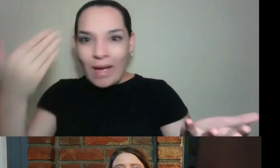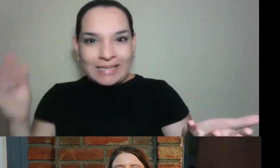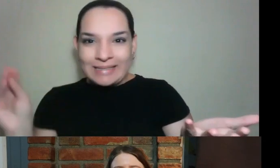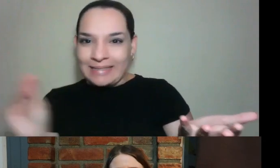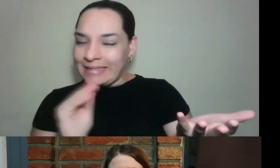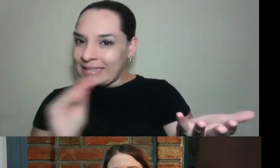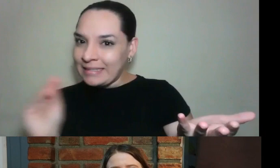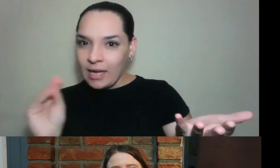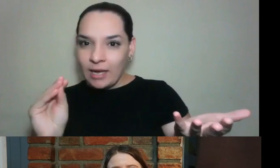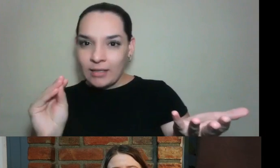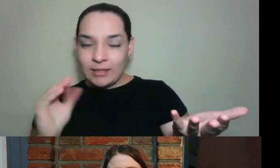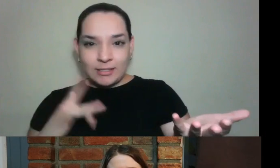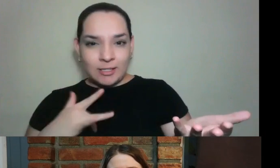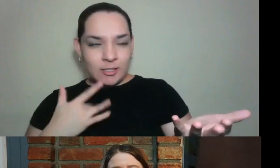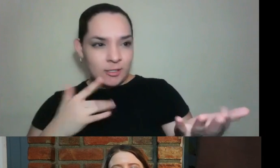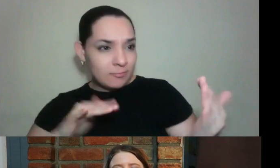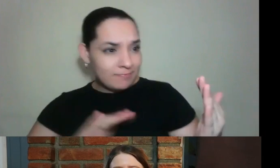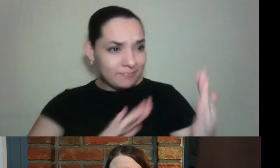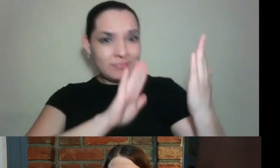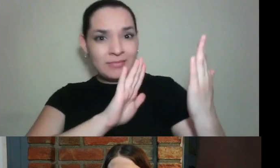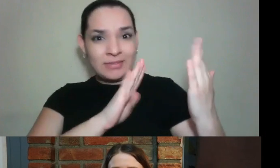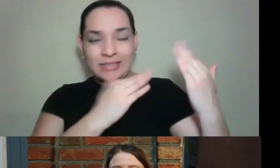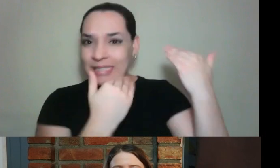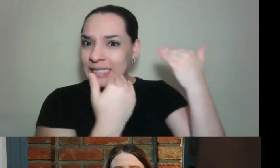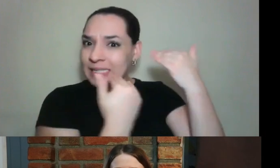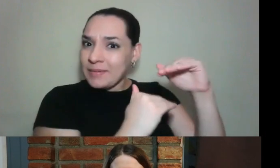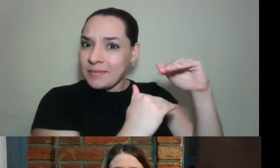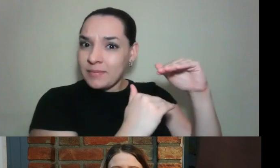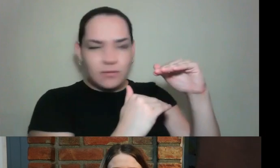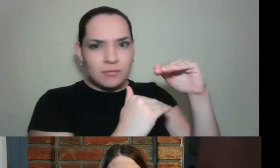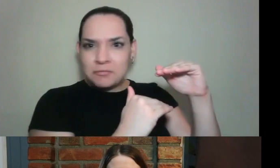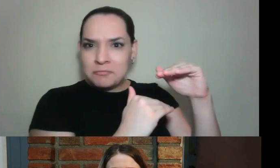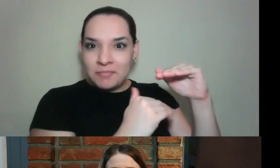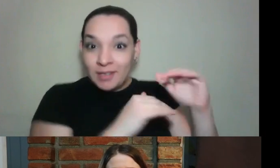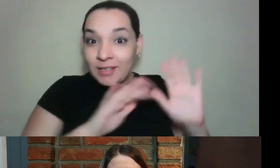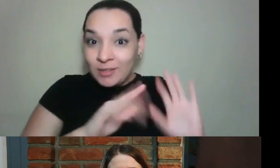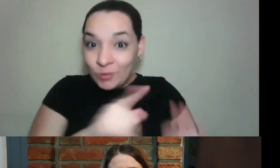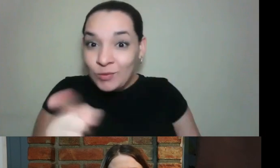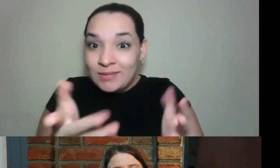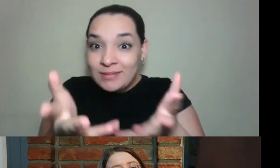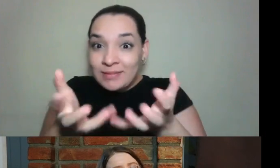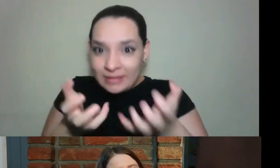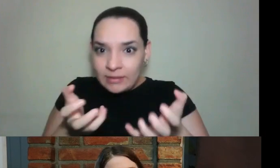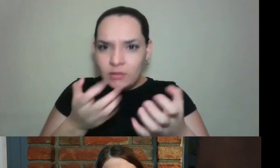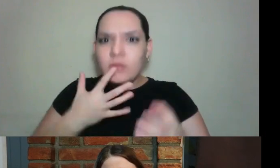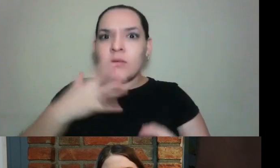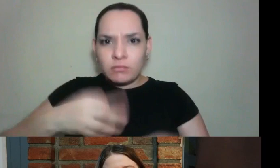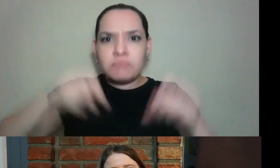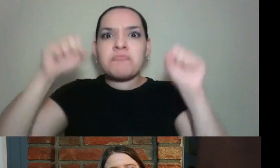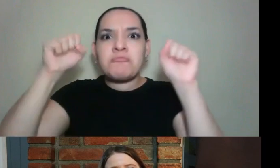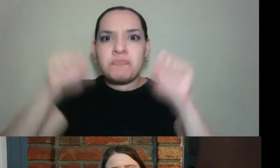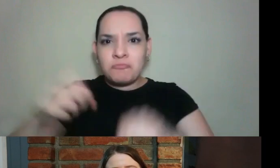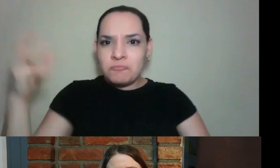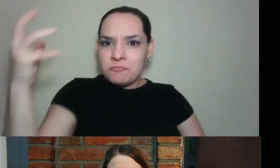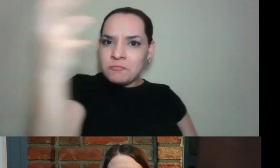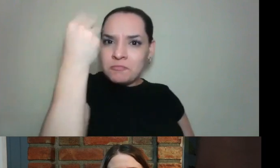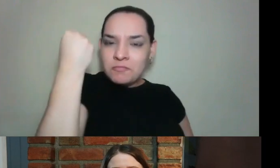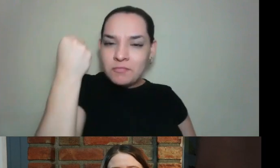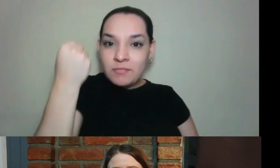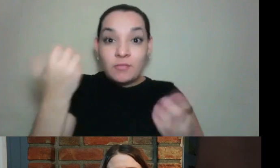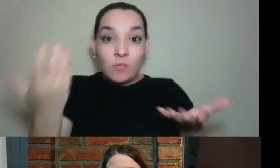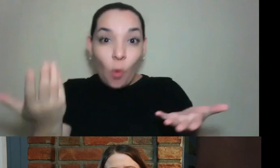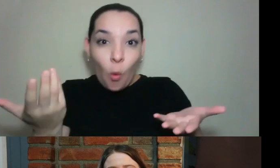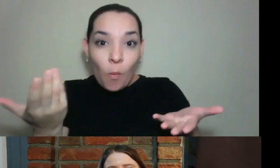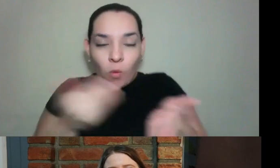que a uno lo pueda frenar si de verdad se propone a lograrlo, si de verdad empieza